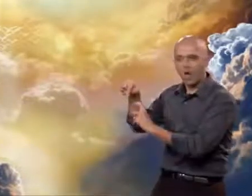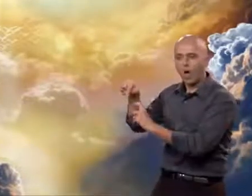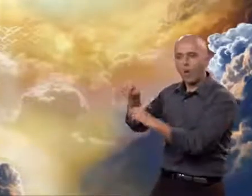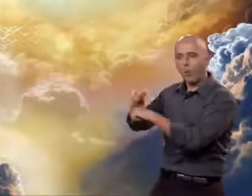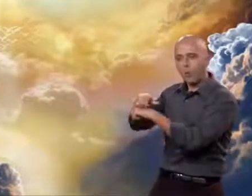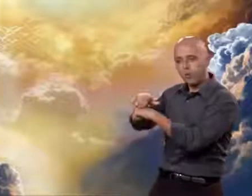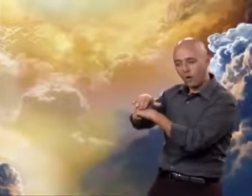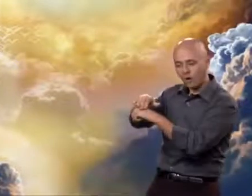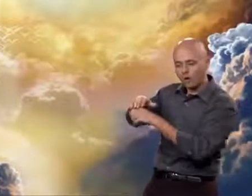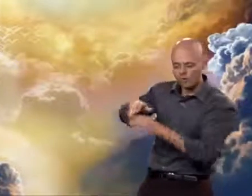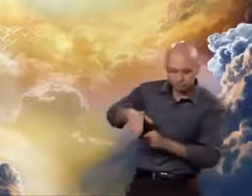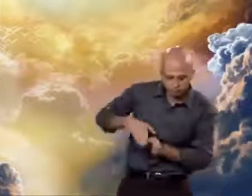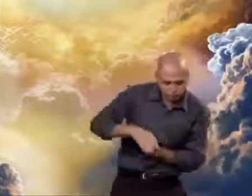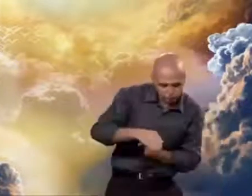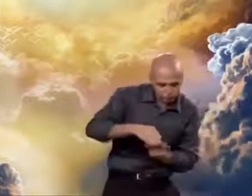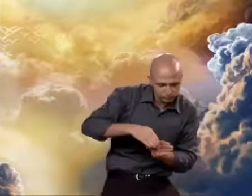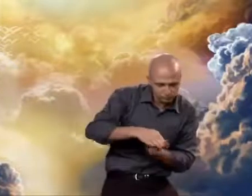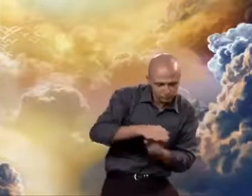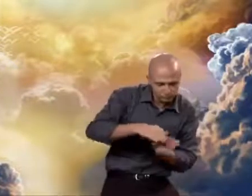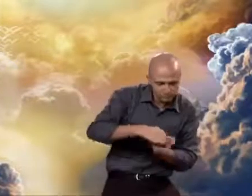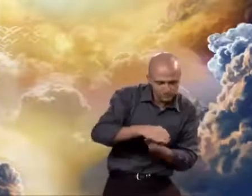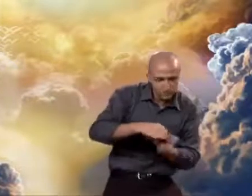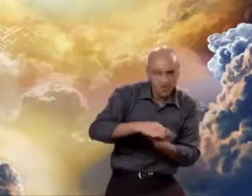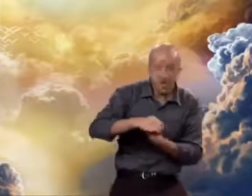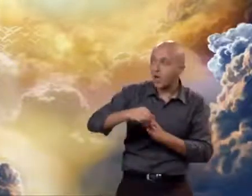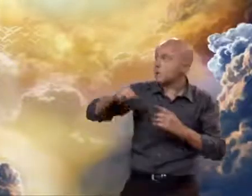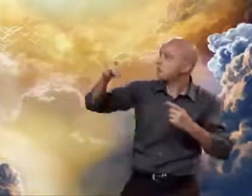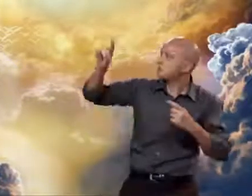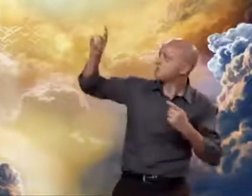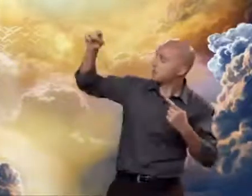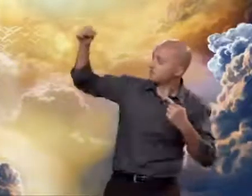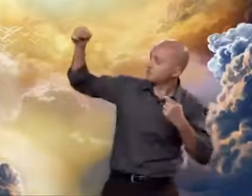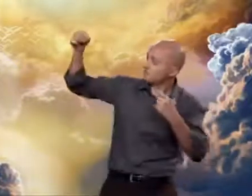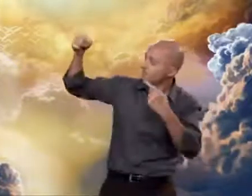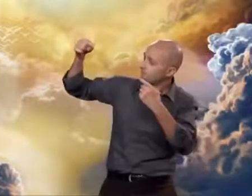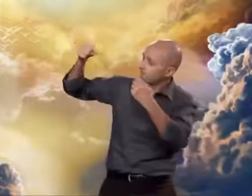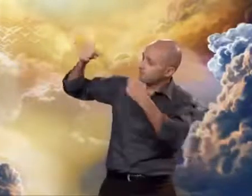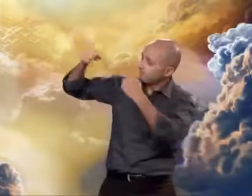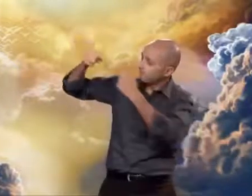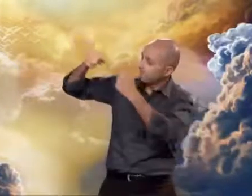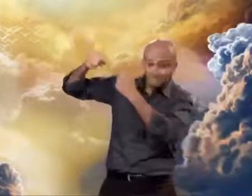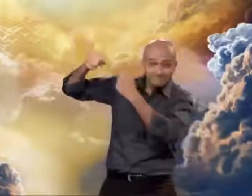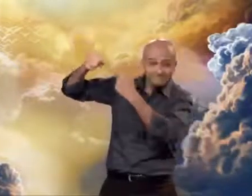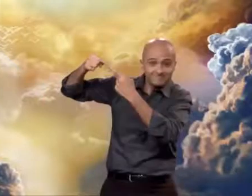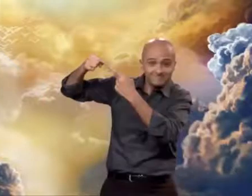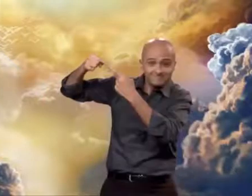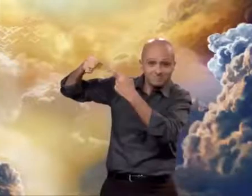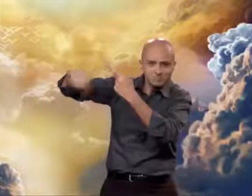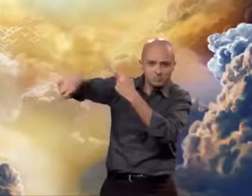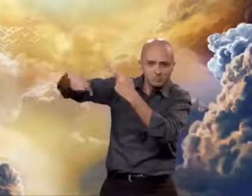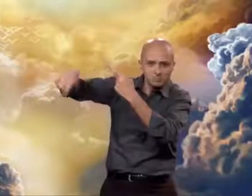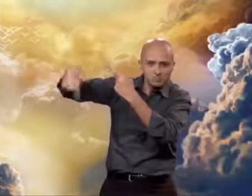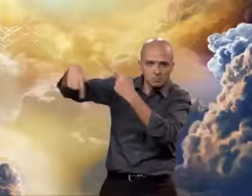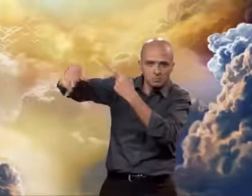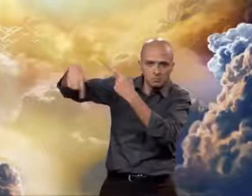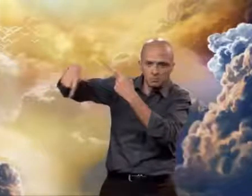e intelectuais. Agrada a imaginação com cenas encantadoras e descrições eloquentes de amor e caridade. Ele